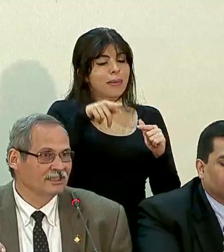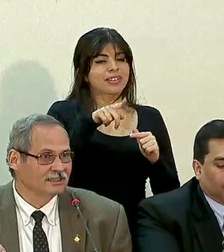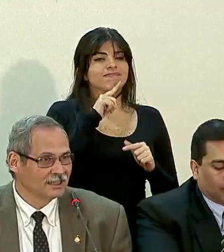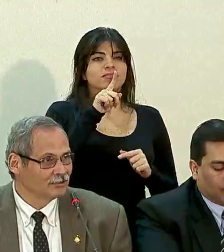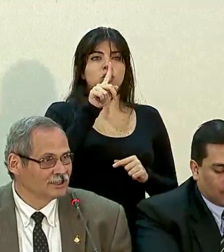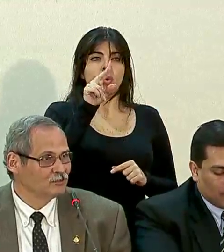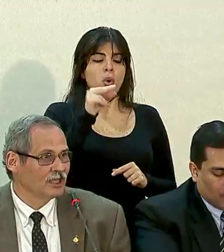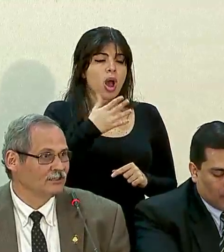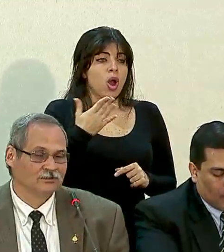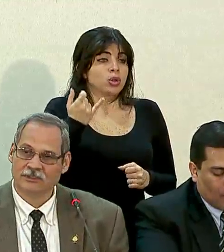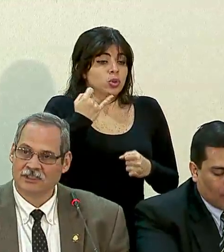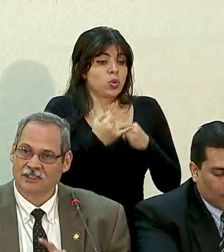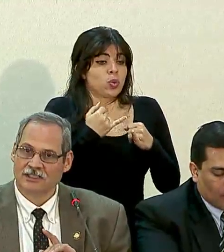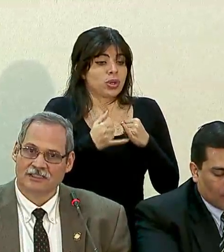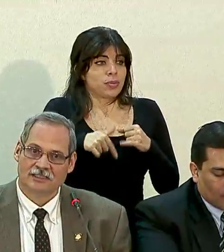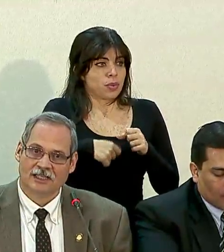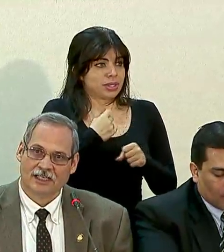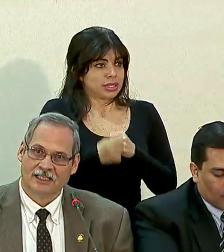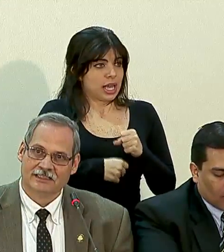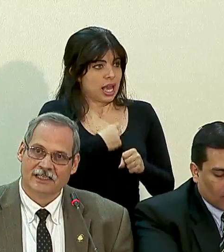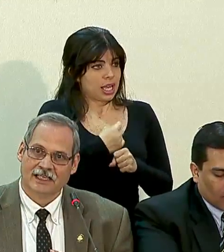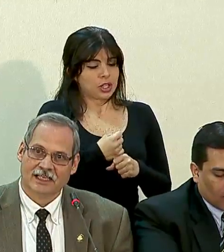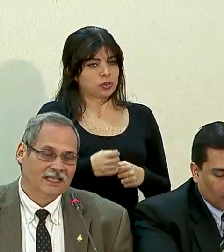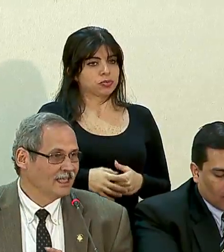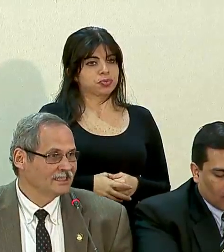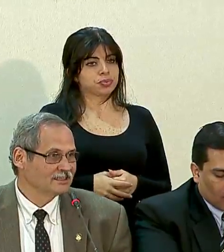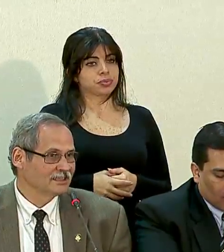cosa del último año.